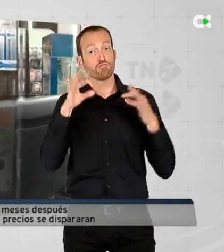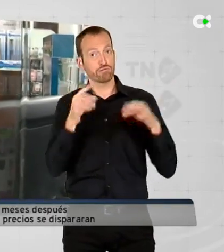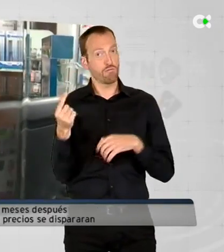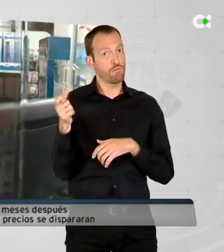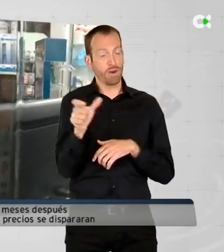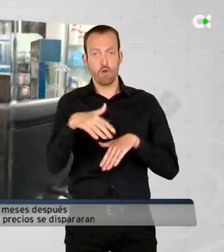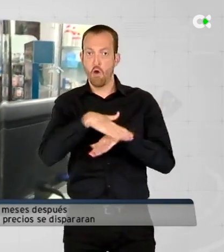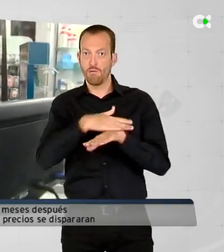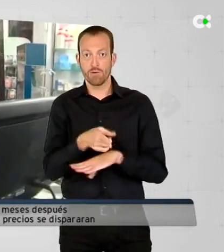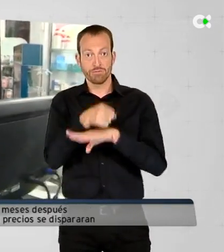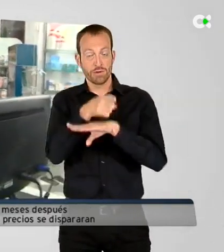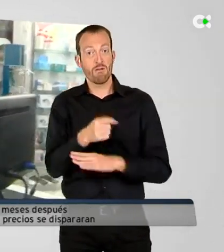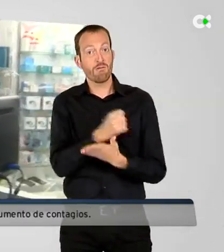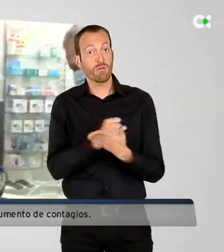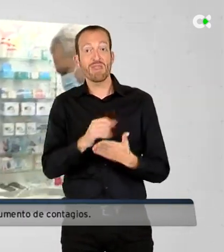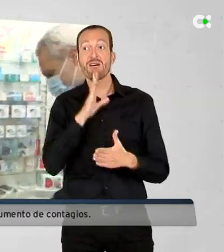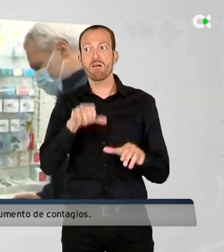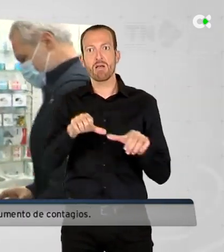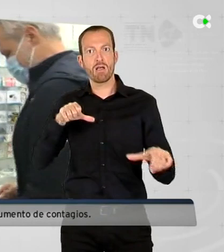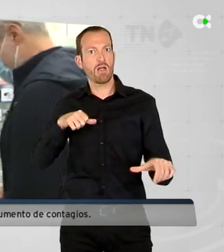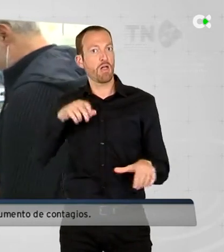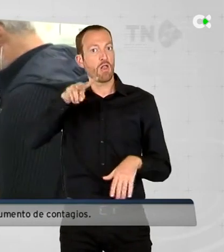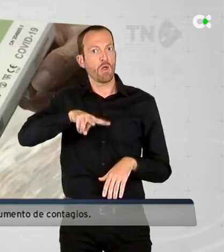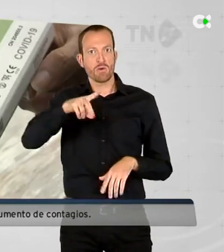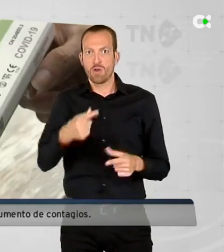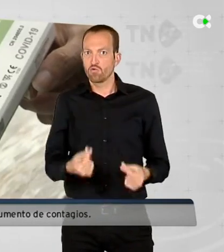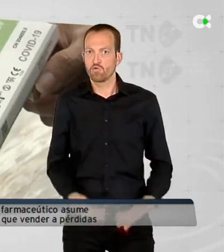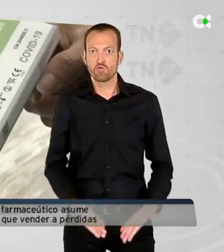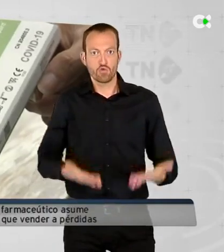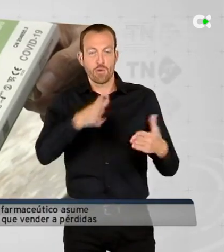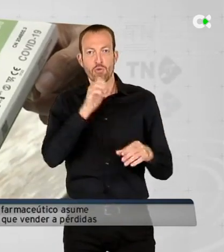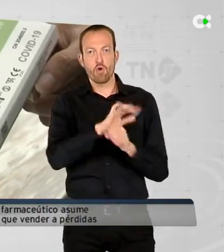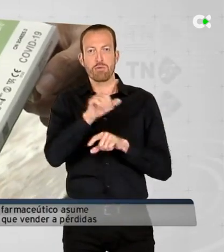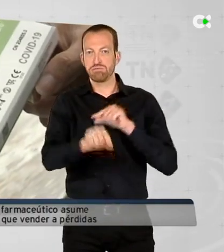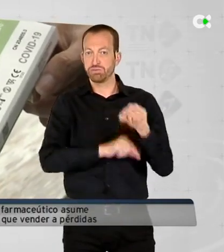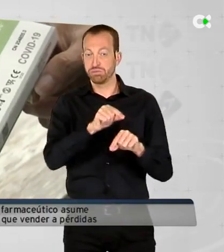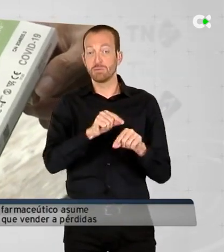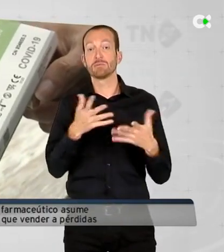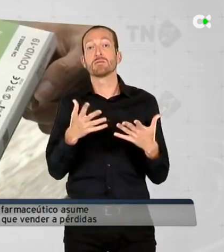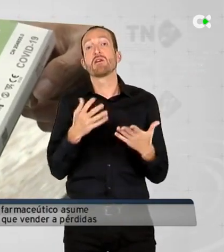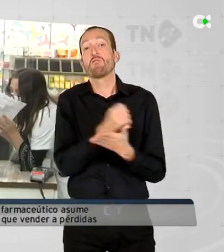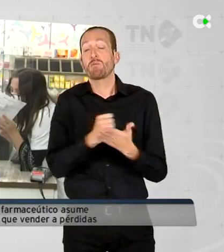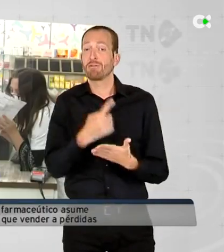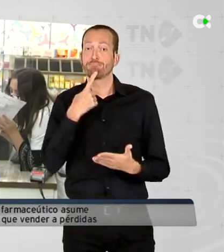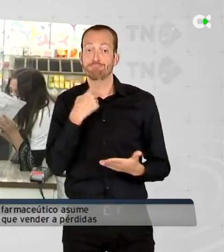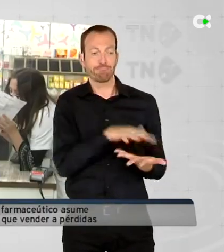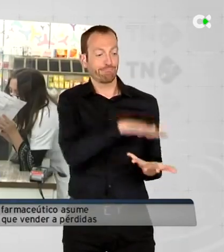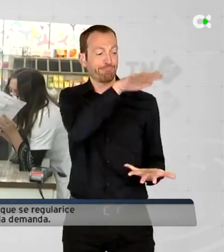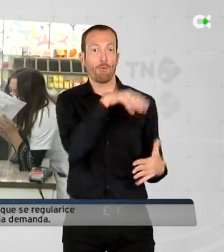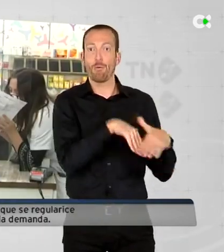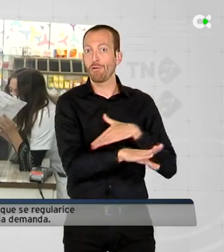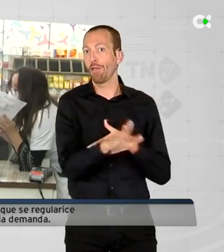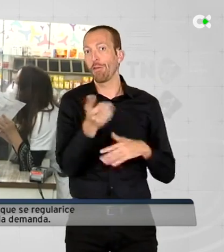dos meses después de que los precios se dispararan ante el aumento de contagios. El sector farmacéutico asume que tendrá que vender a